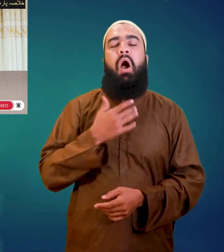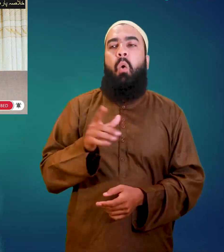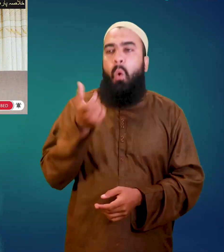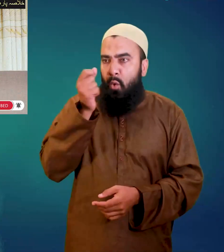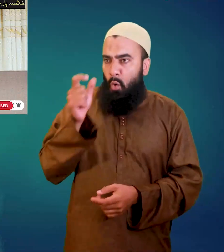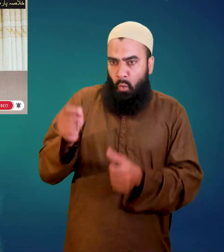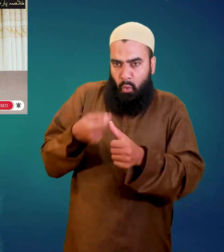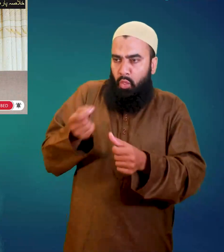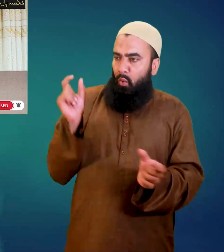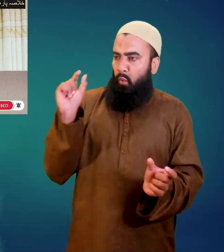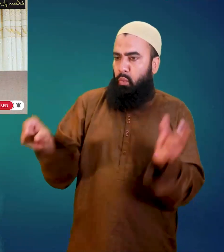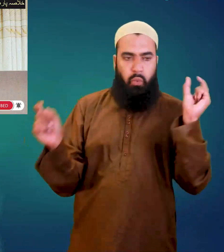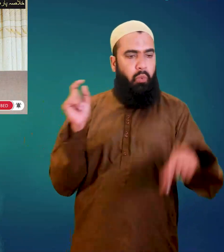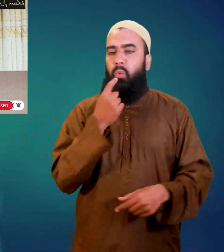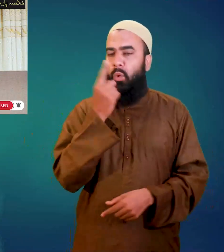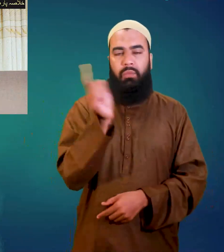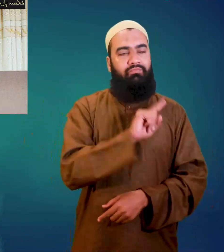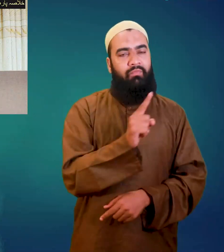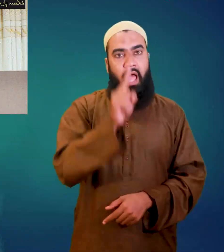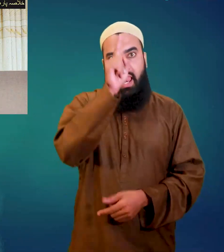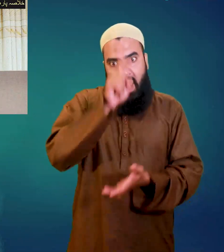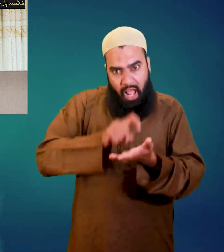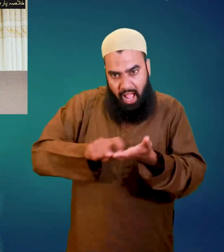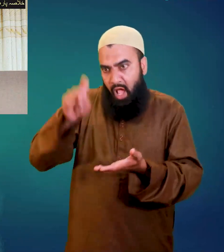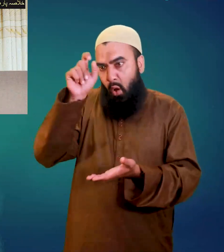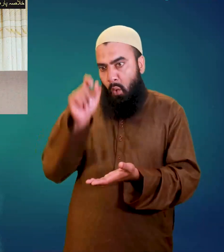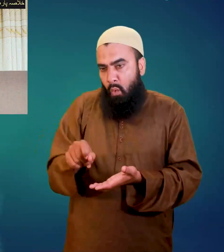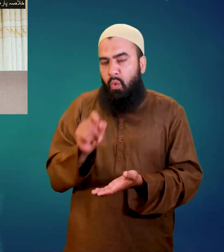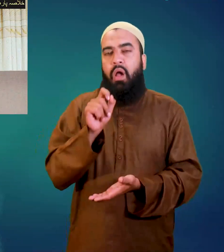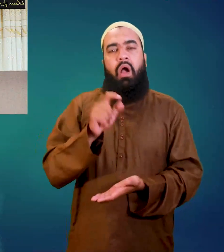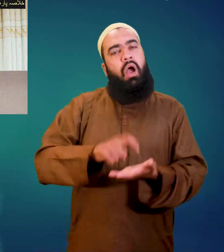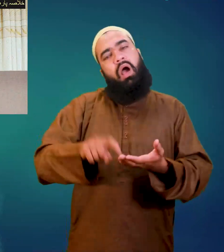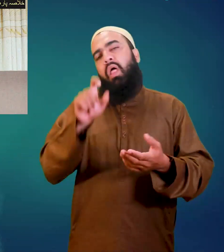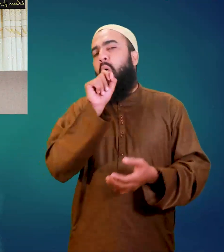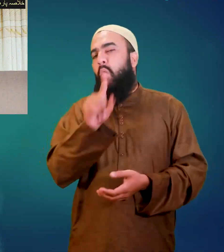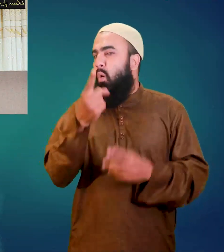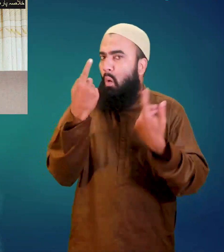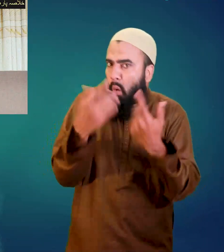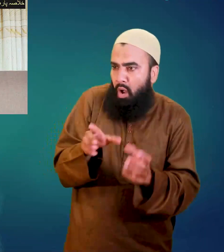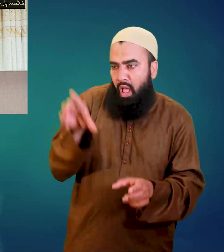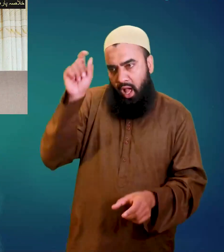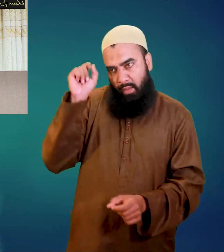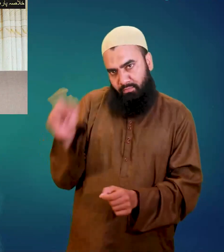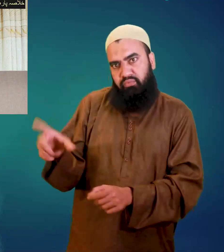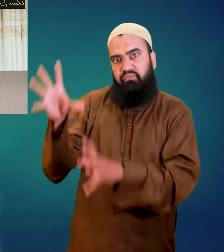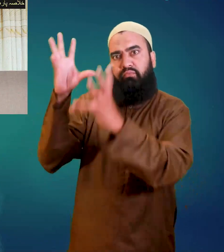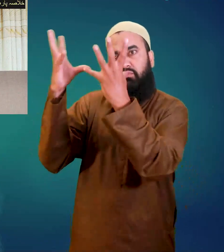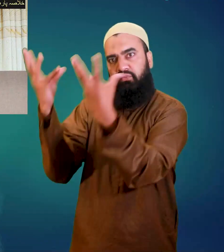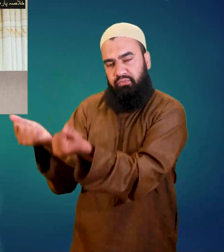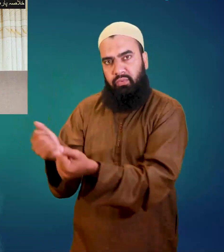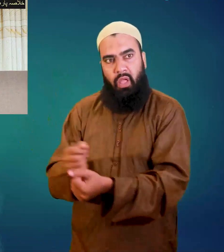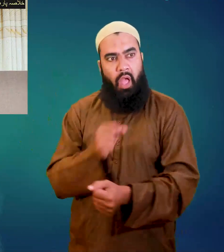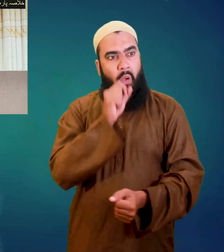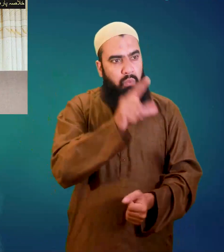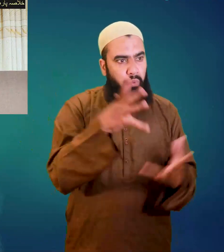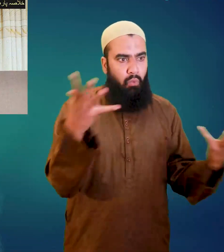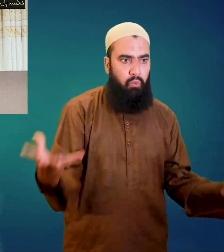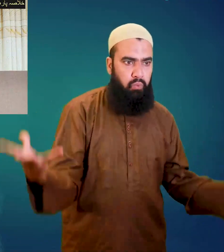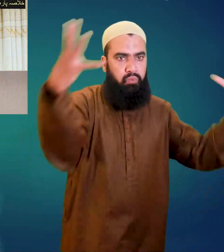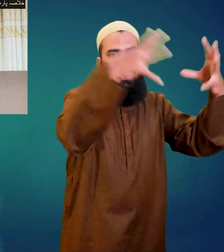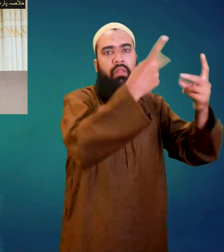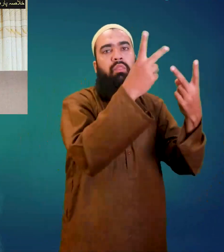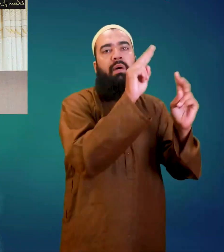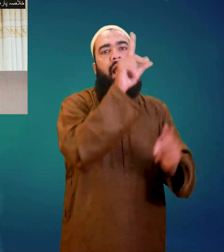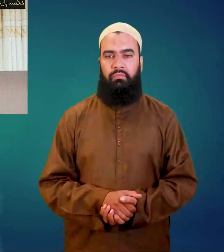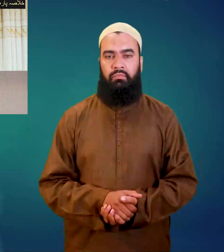سکتا۔ وَإِن يُرِدْكَ بِخَيْرٍ فَلَا رَادَّ لِفَضْلِهِ، اور اللہ اگر تم تک کوئی فضل پہنچانا چاہے تو اس فضل کو